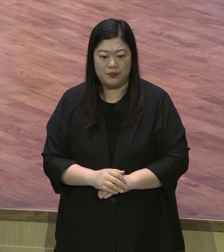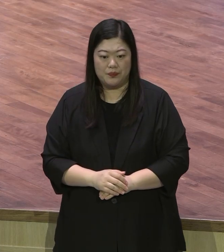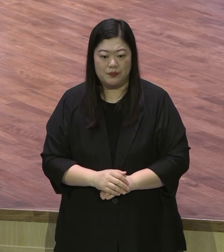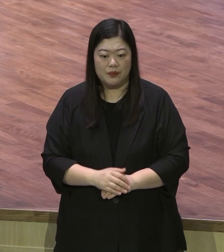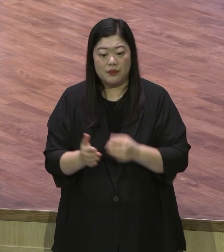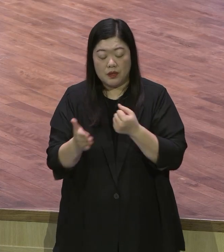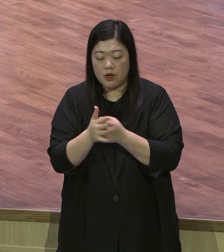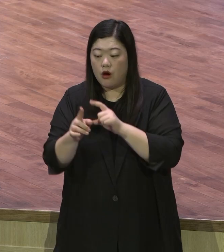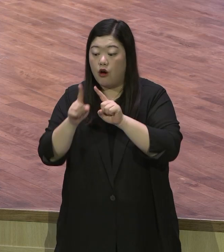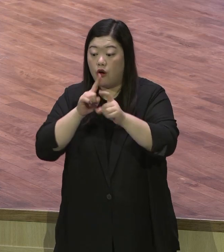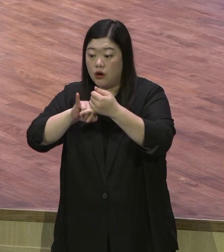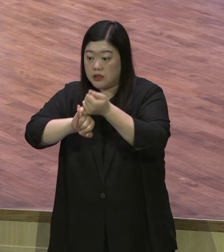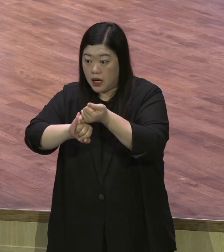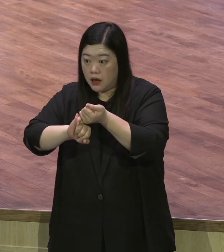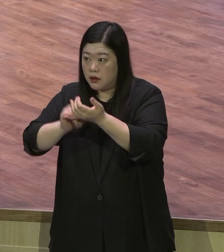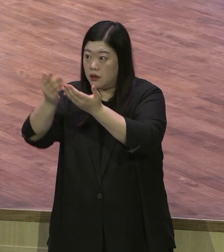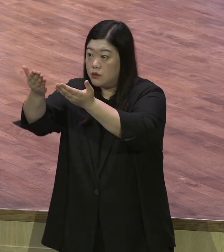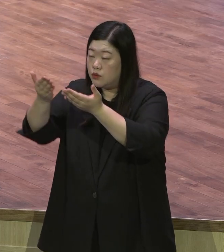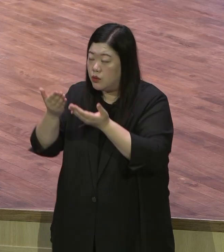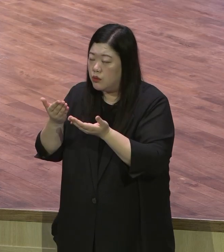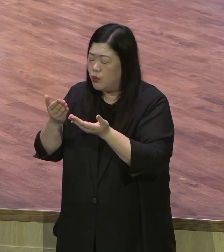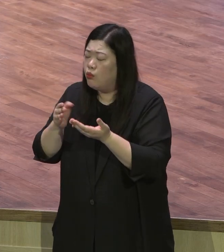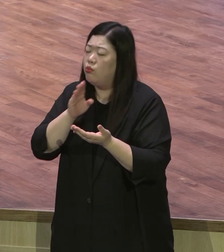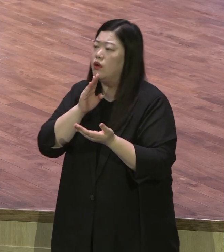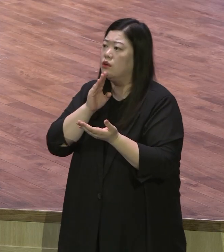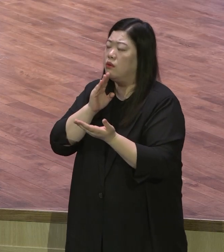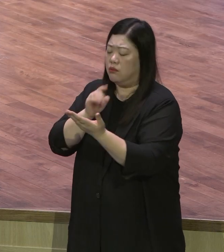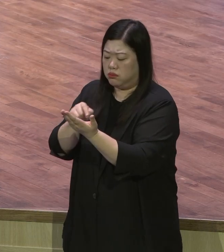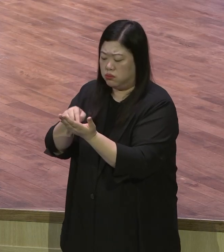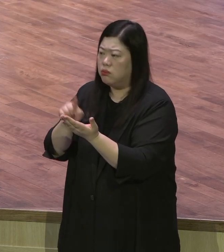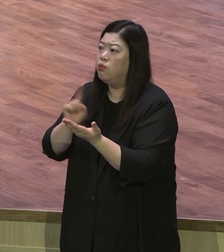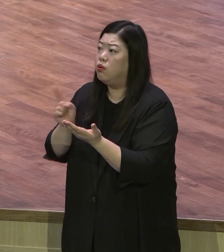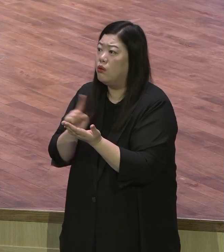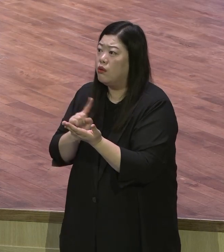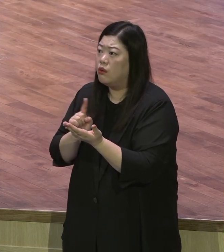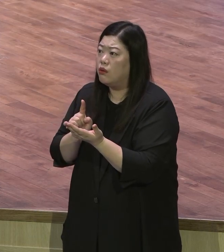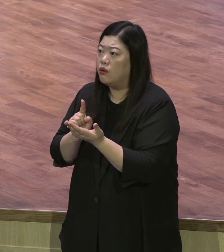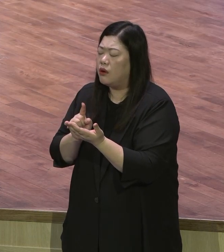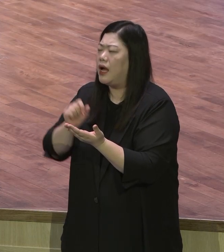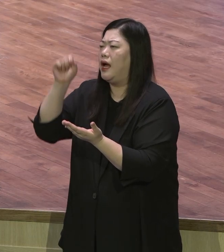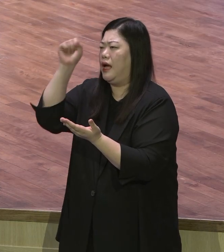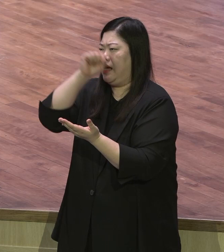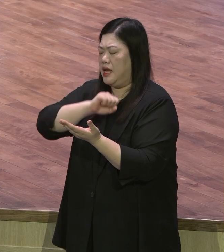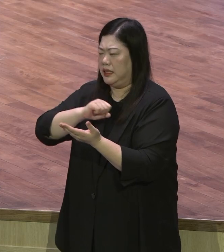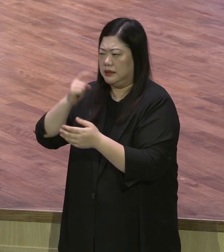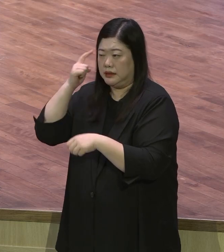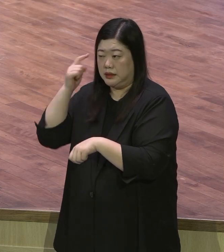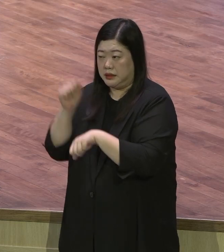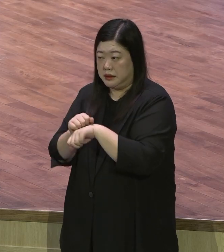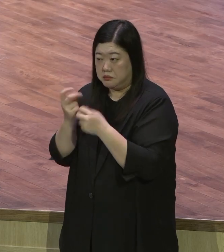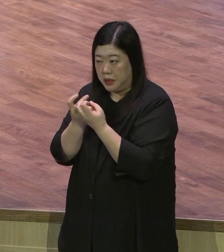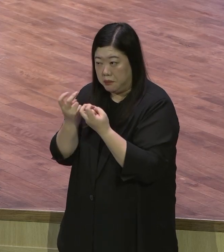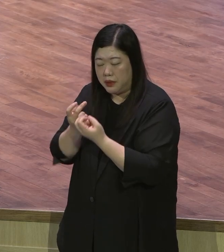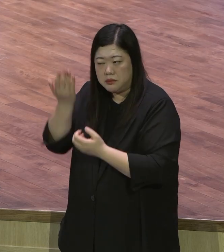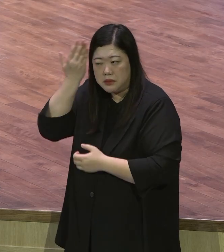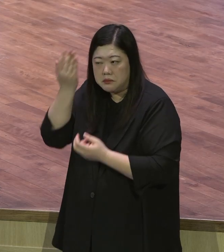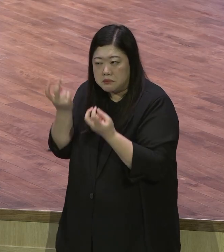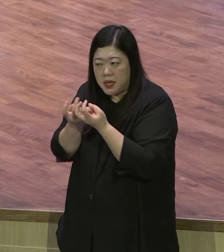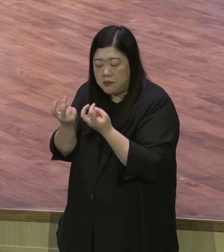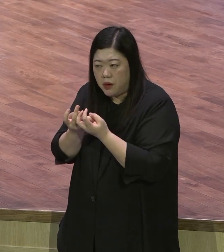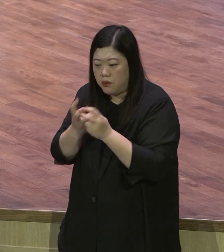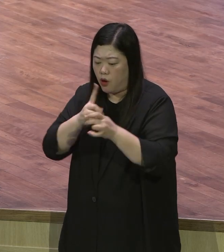성취의 축복을 누릴 수 있는지 그 지혜와 지식을 가르쳐주는 말씀이 신명기예요. 자,